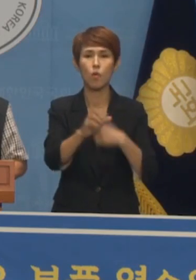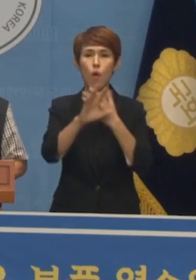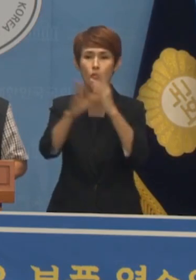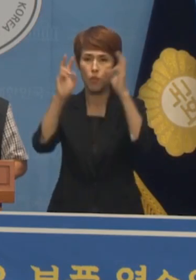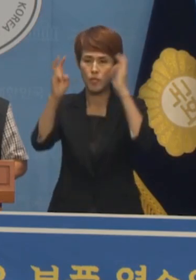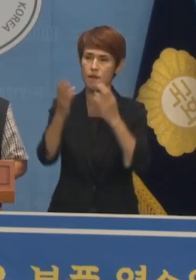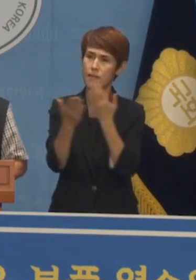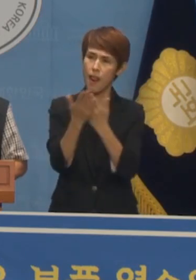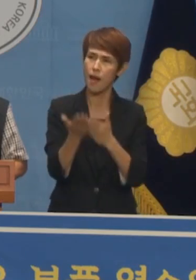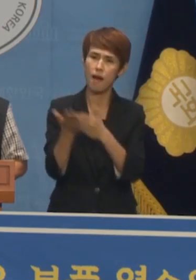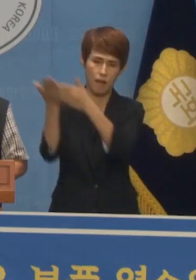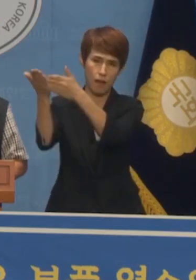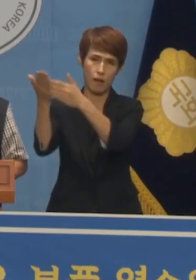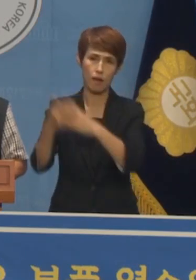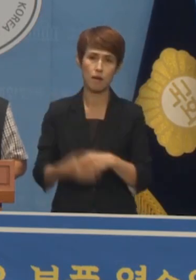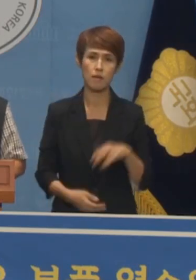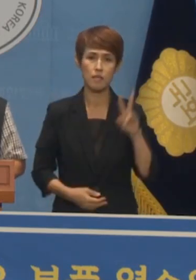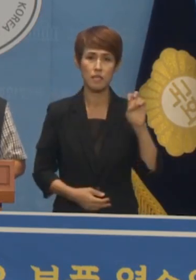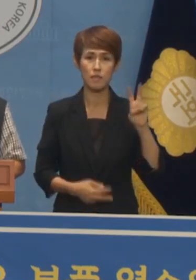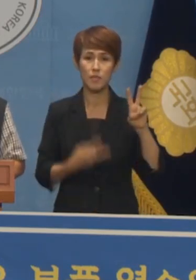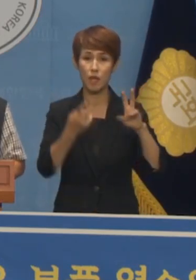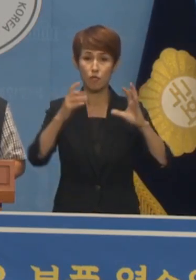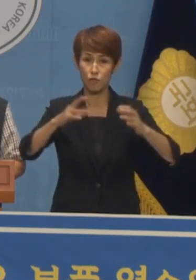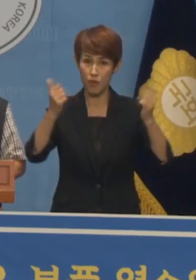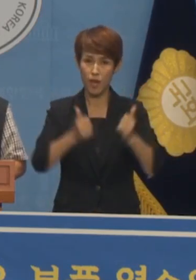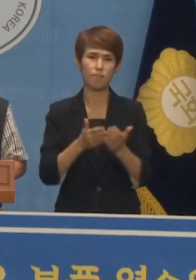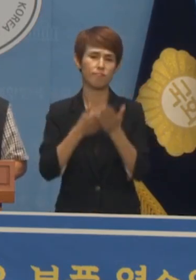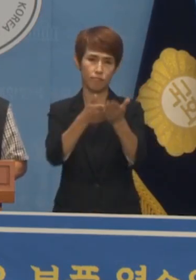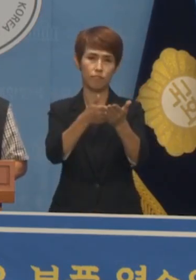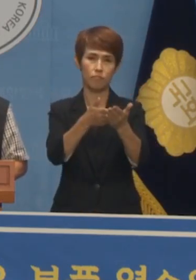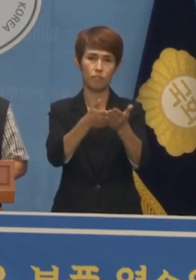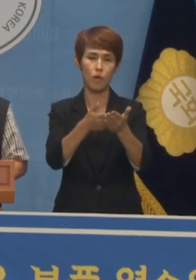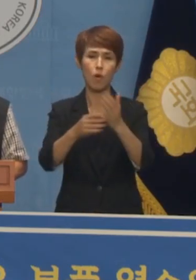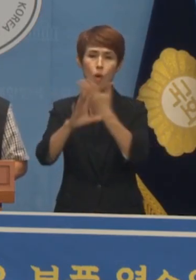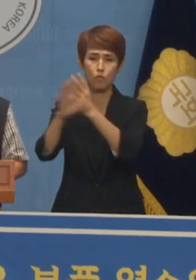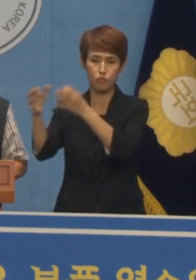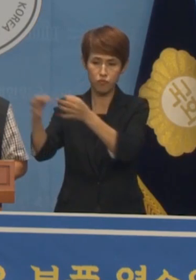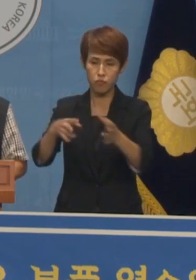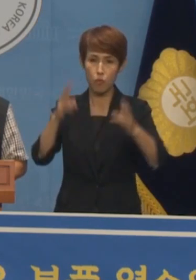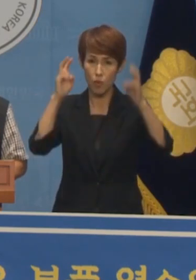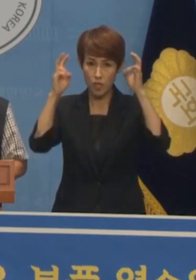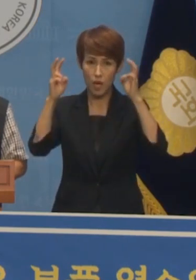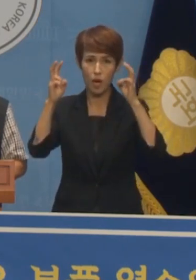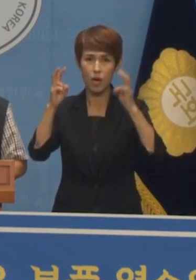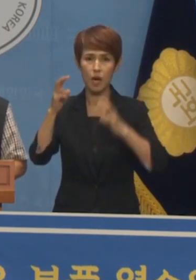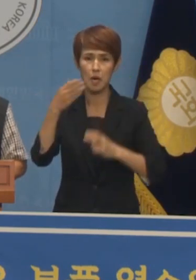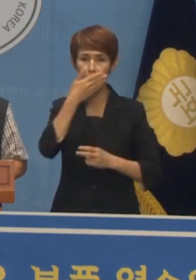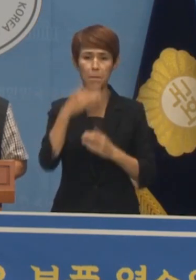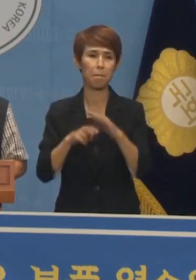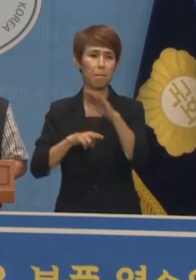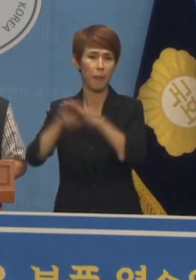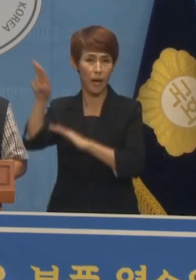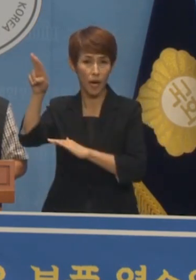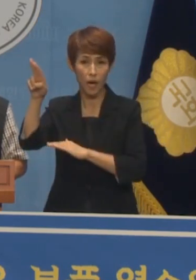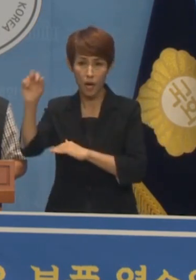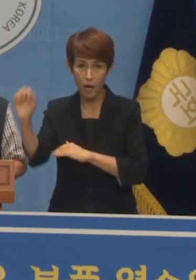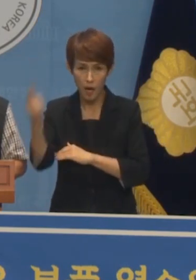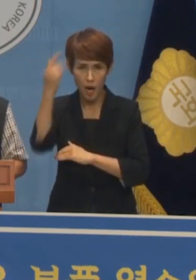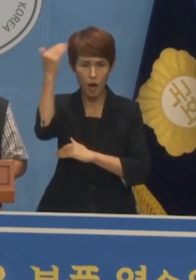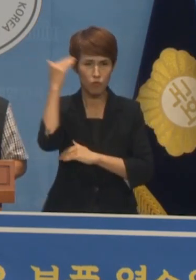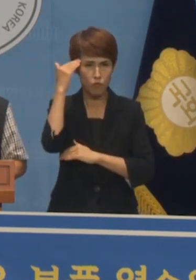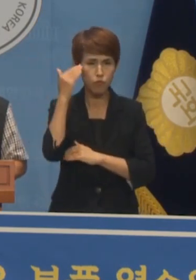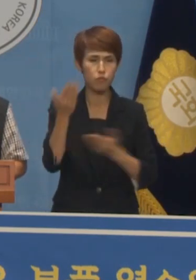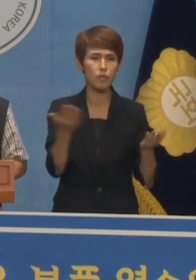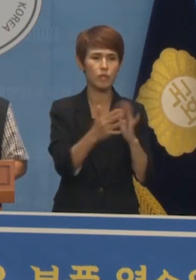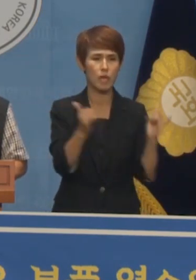요구하라. 22대 국회에 촉구한다. 외국 투자 기업의 먹튀 행위로 한국 노동자들의 생존권이